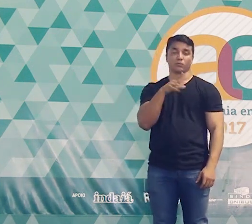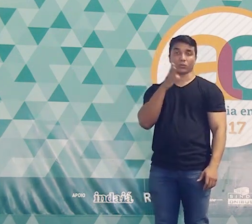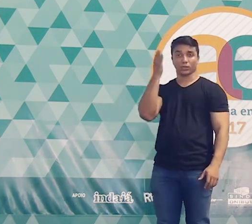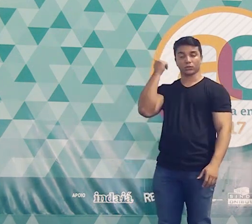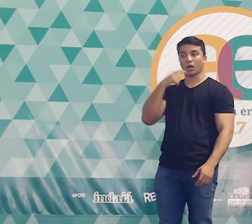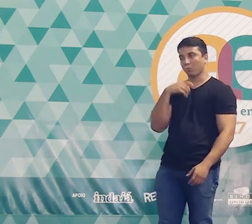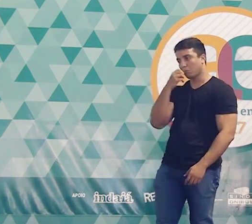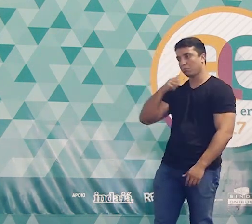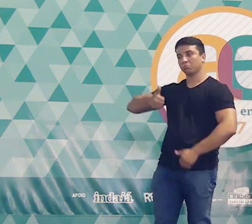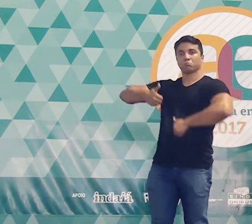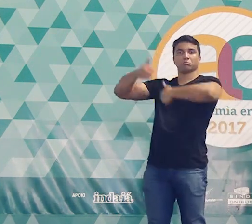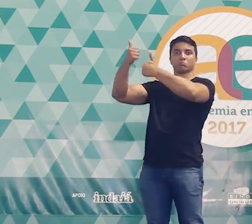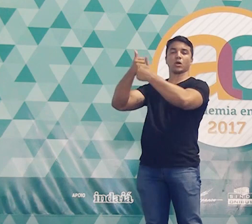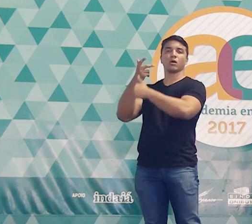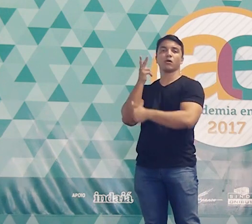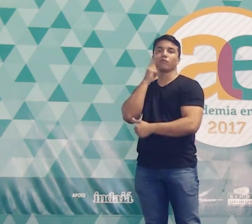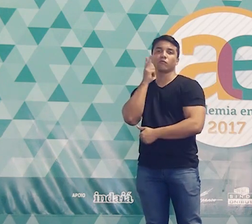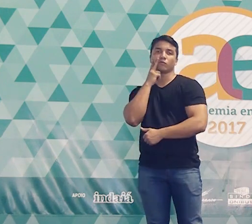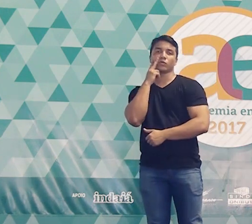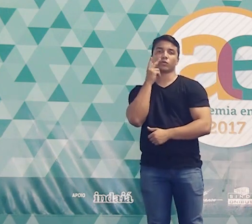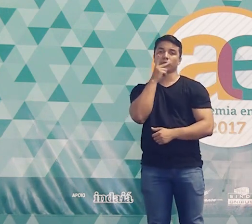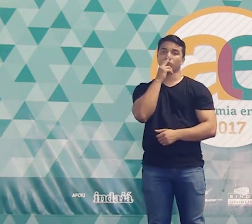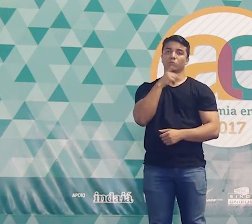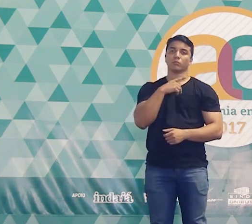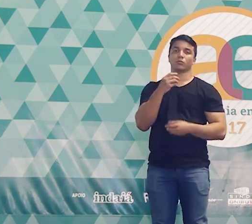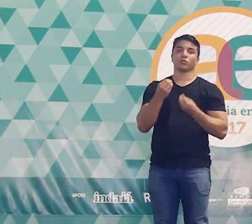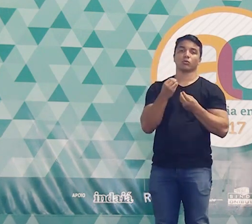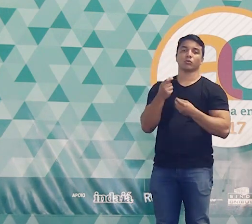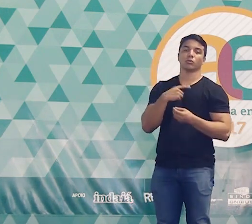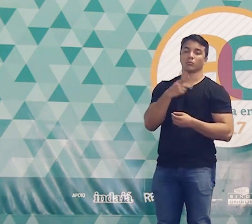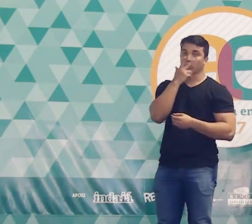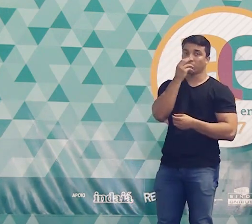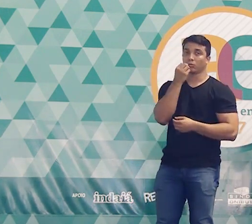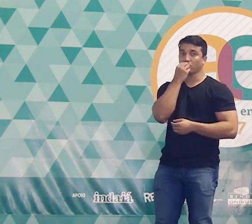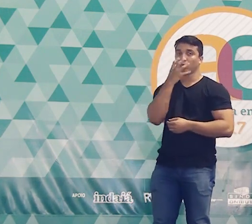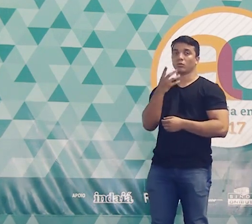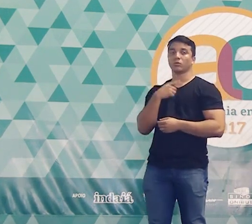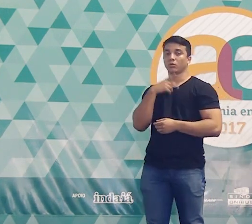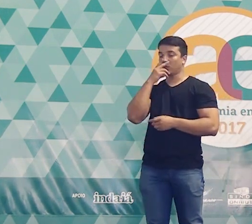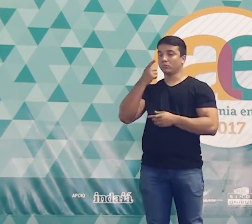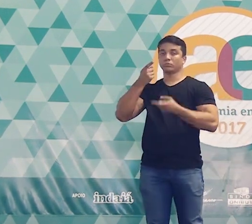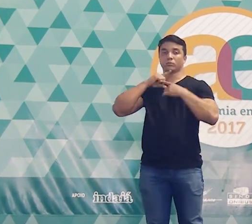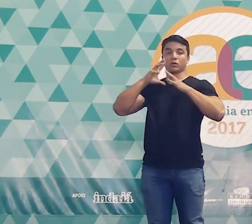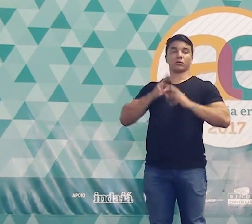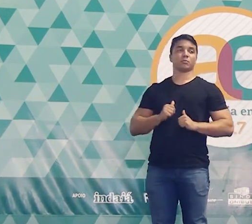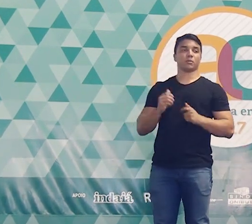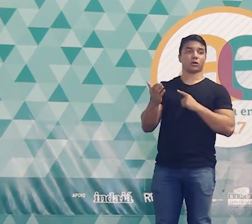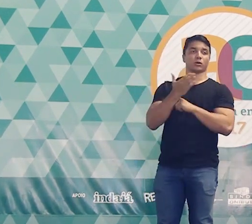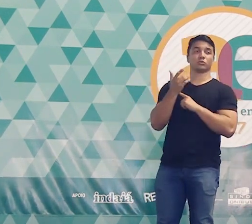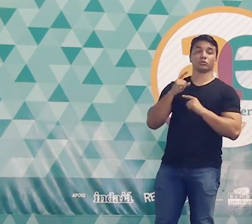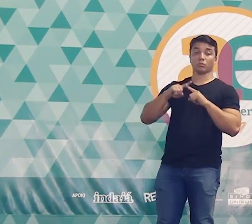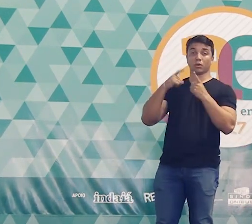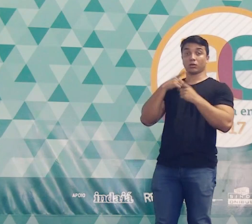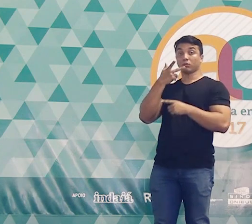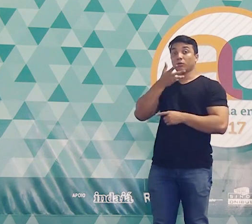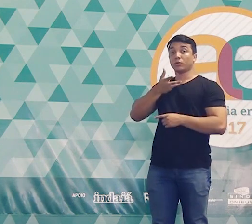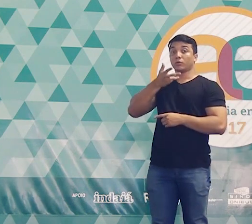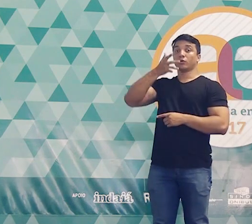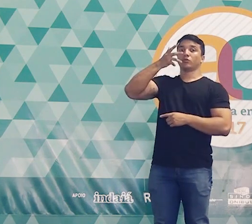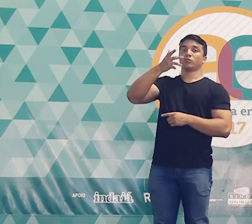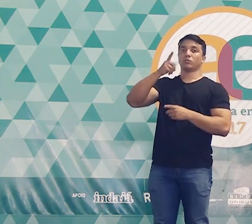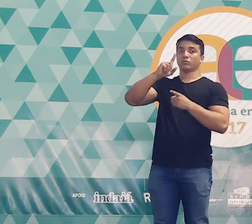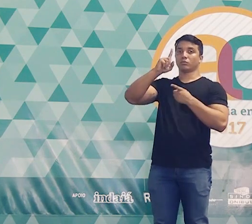reconhece os benefícios de uma taça de vinho, tá? Existe o tanino, um elemento muito bom, ele é inclusive um antioxidante, excelente. Mas é uma taça, não é